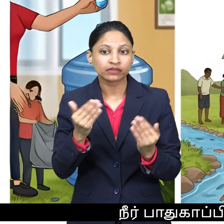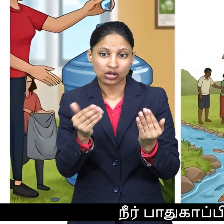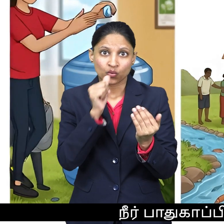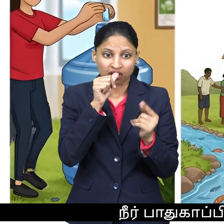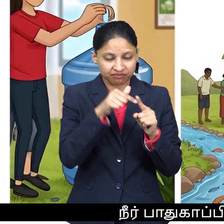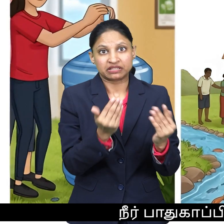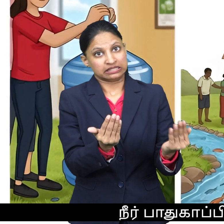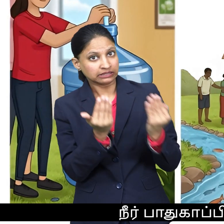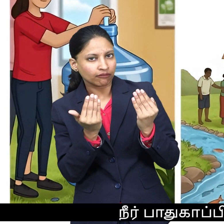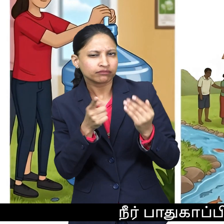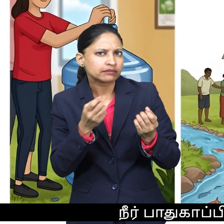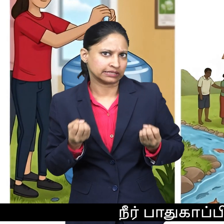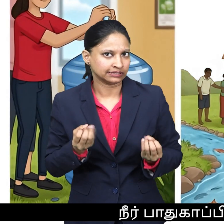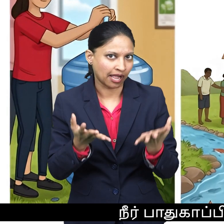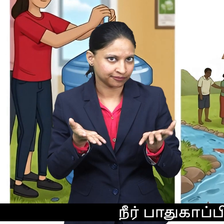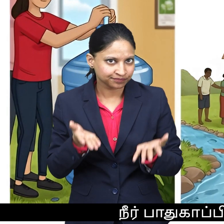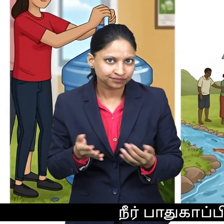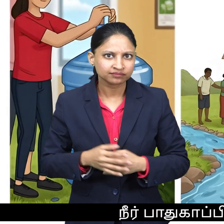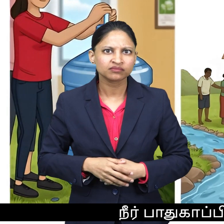நீர் பாதுகாப்பிலிருந்து ஆரம்பிக்கலாம்.